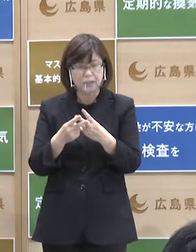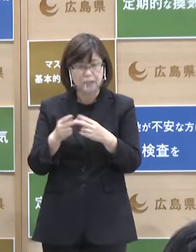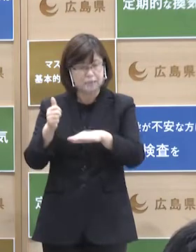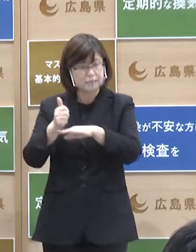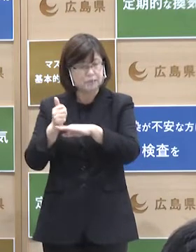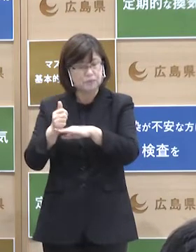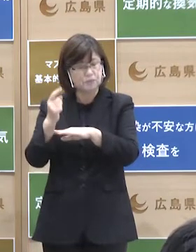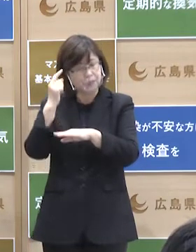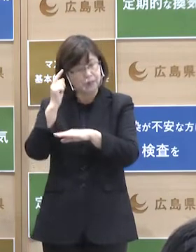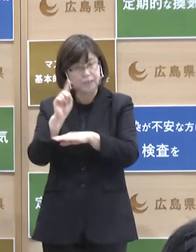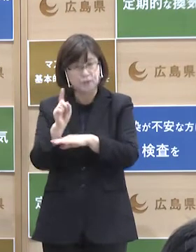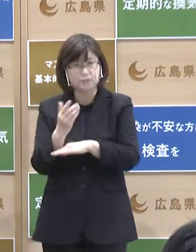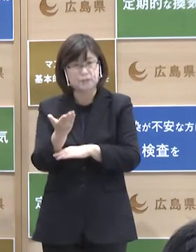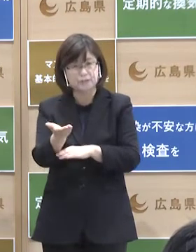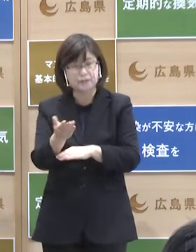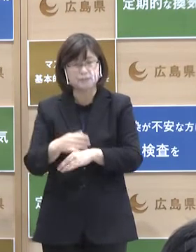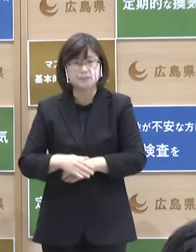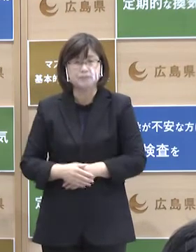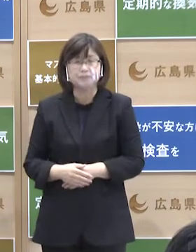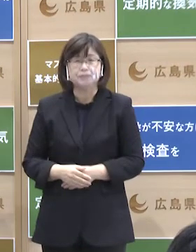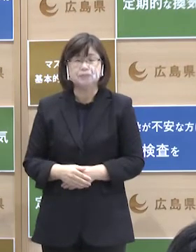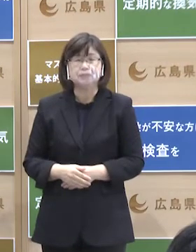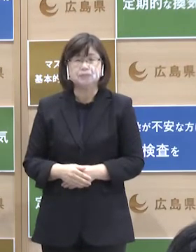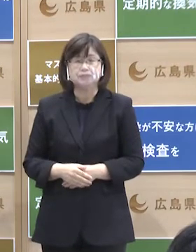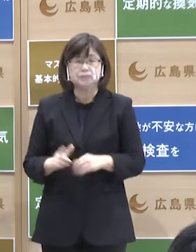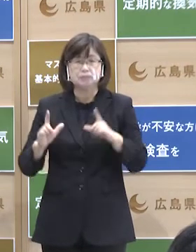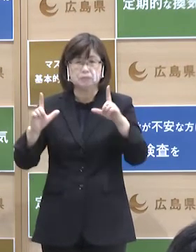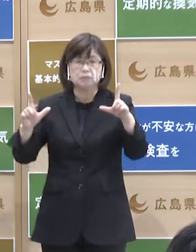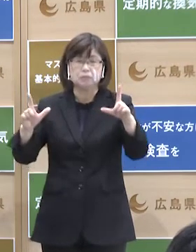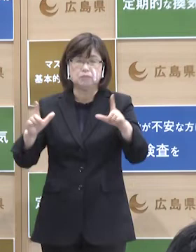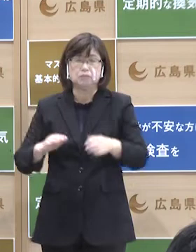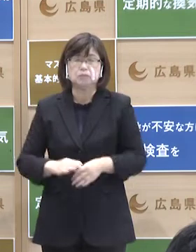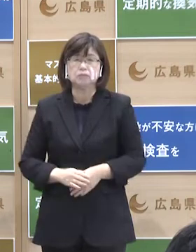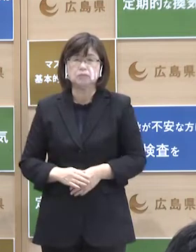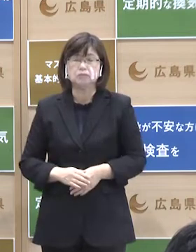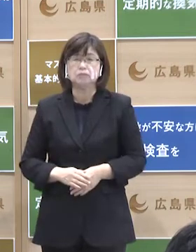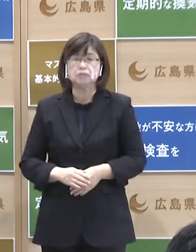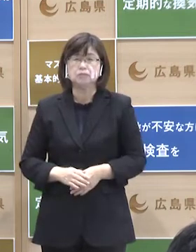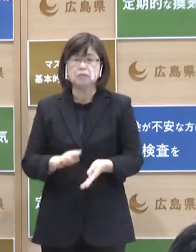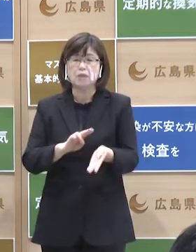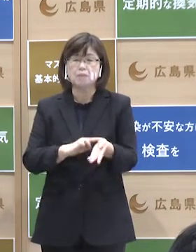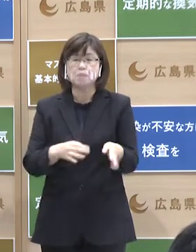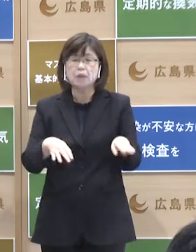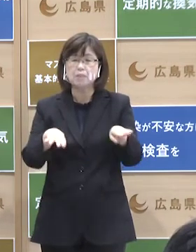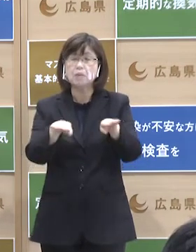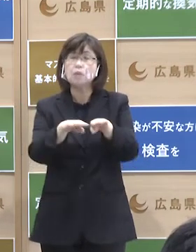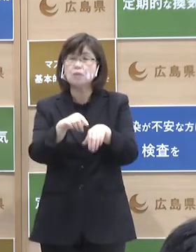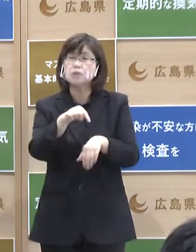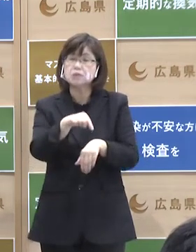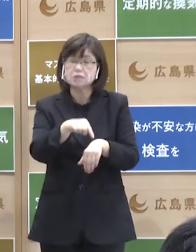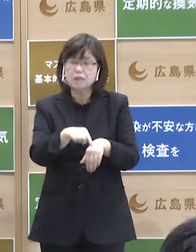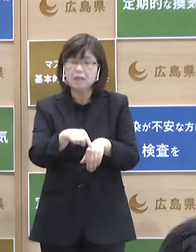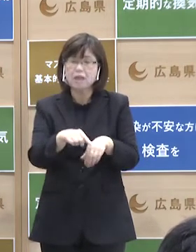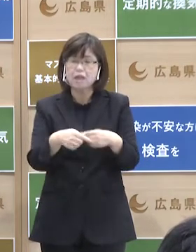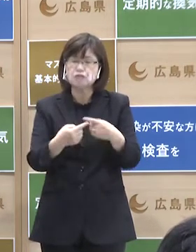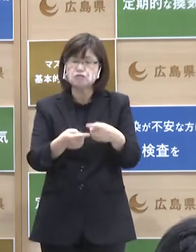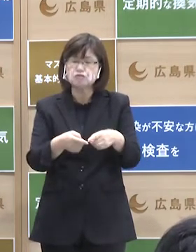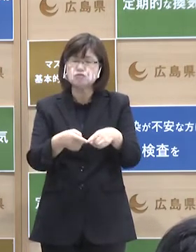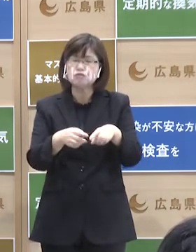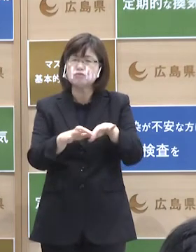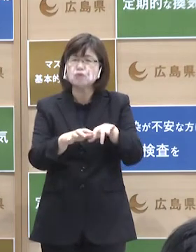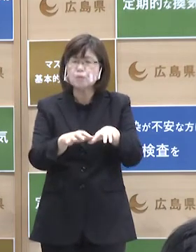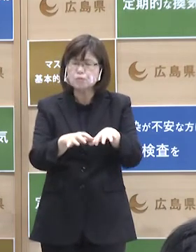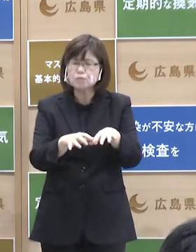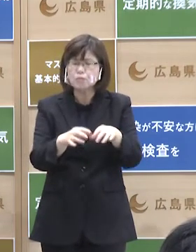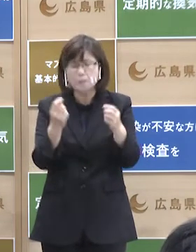教えてください。 まずその医療機関がですね、違うところに入力してしまったということは、先ほど申し上げたように